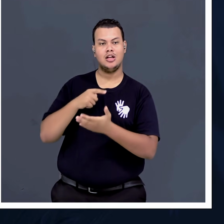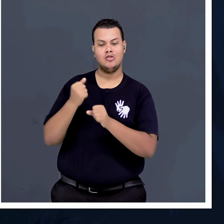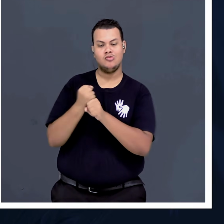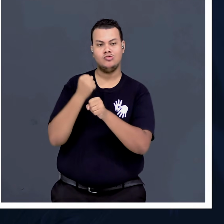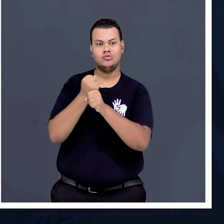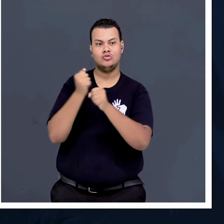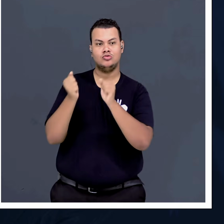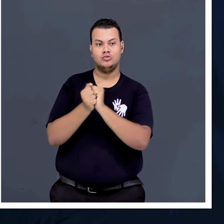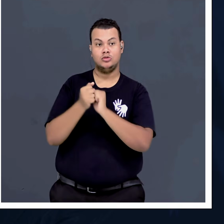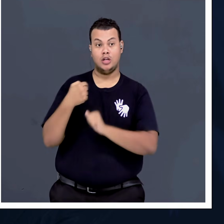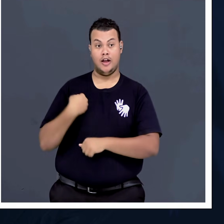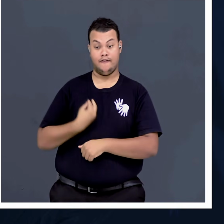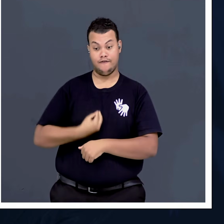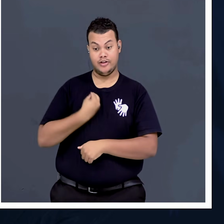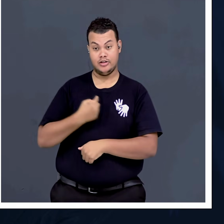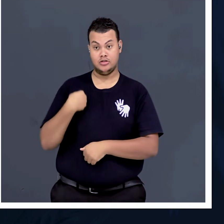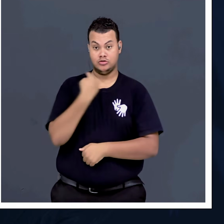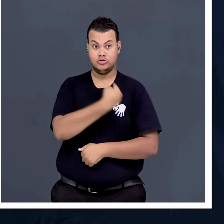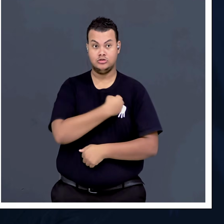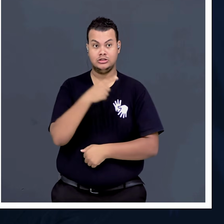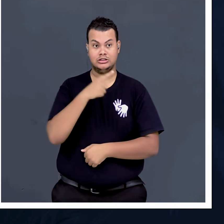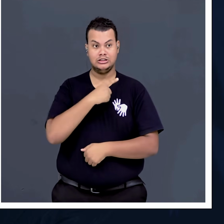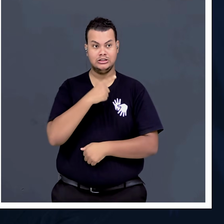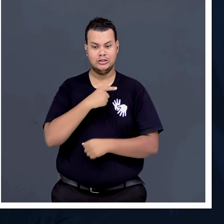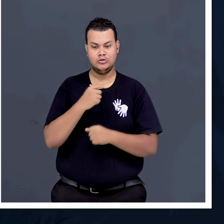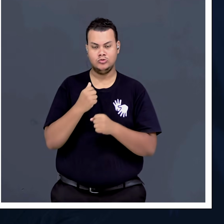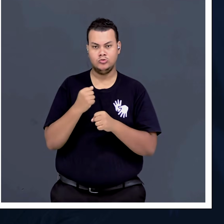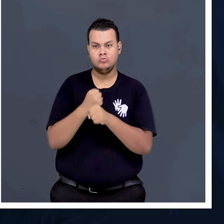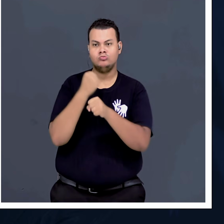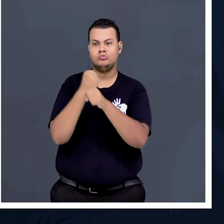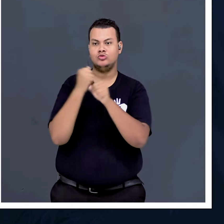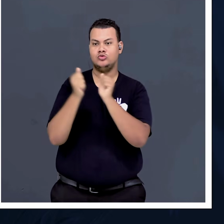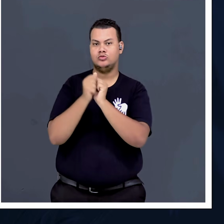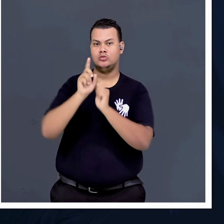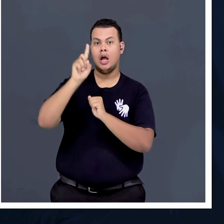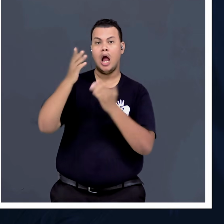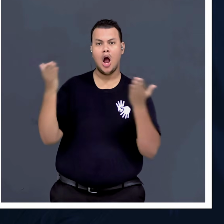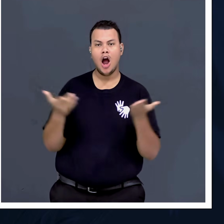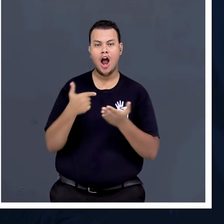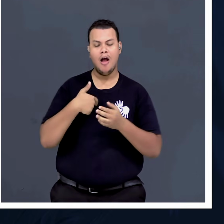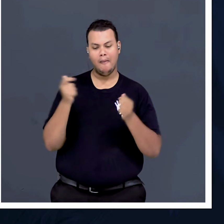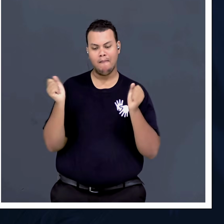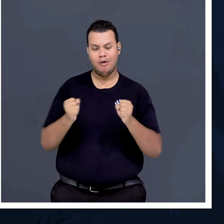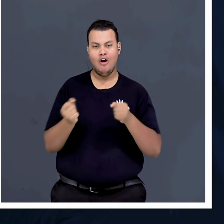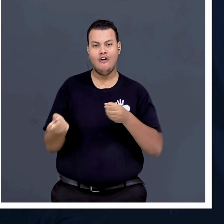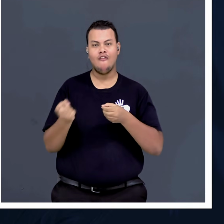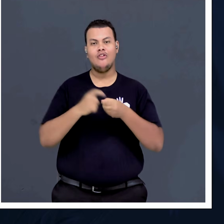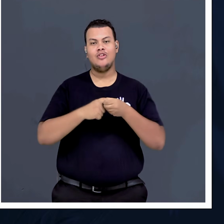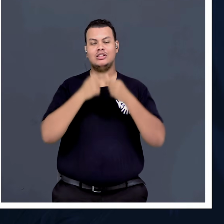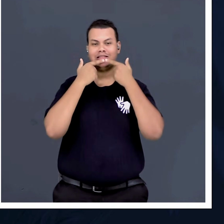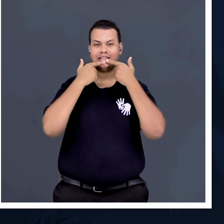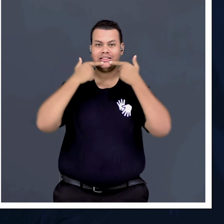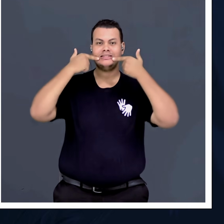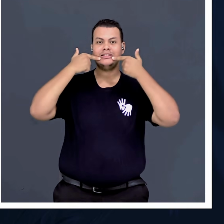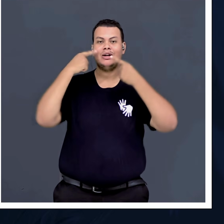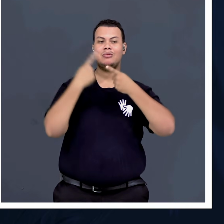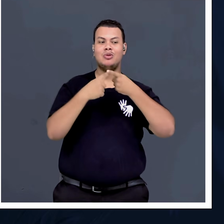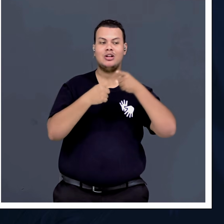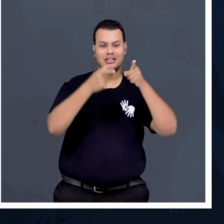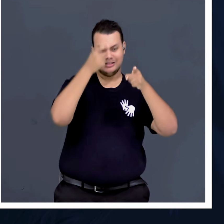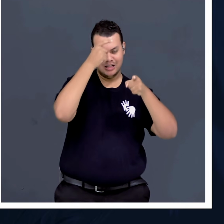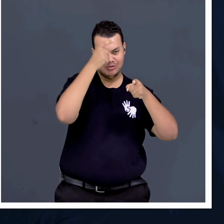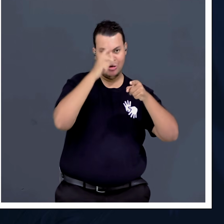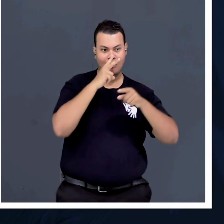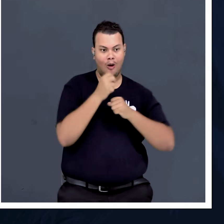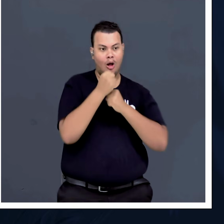construindo, a vida que nós estamos edificando. Agora eu posso voltar a sorrir, porque Ele não tem poder